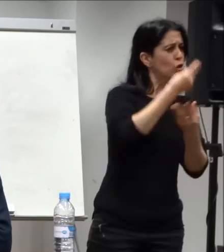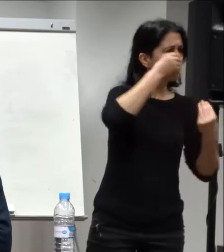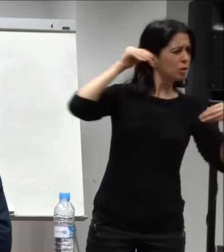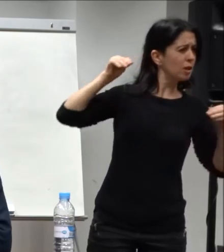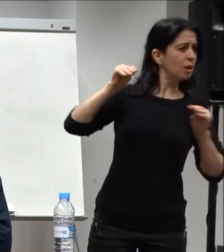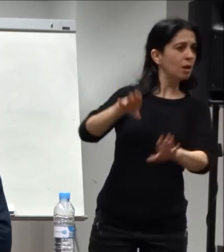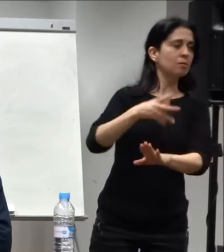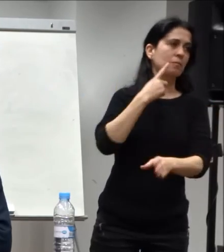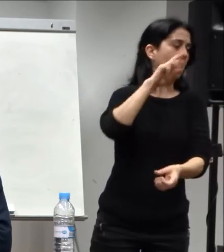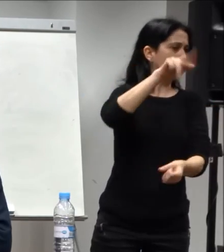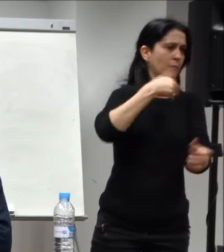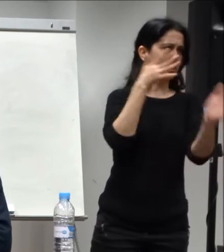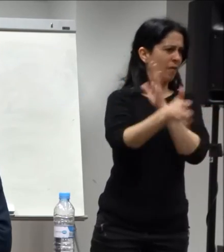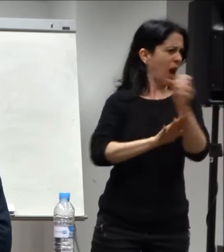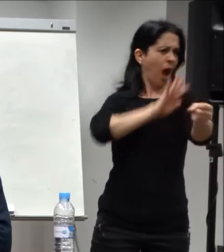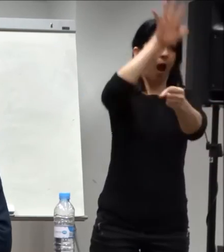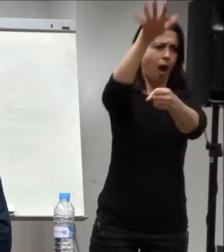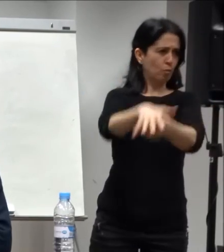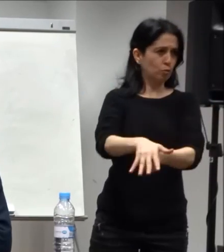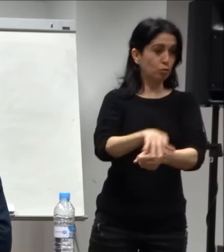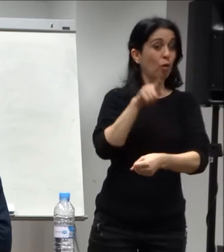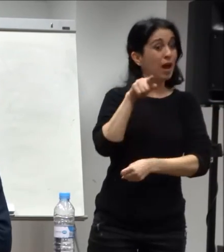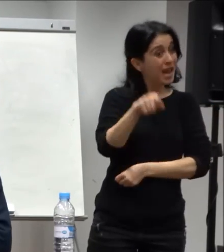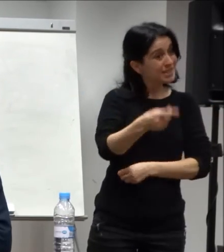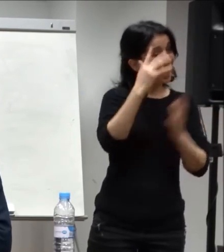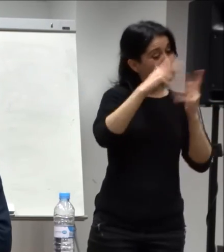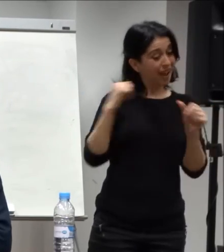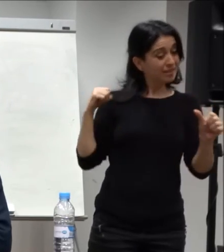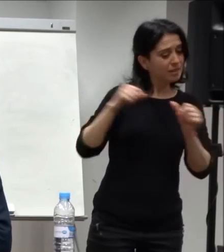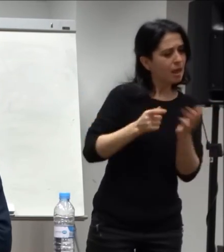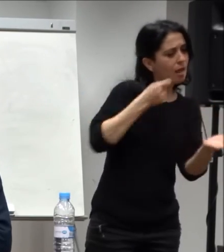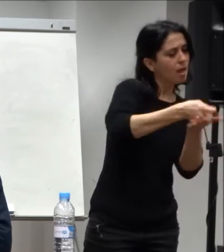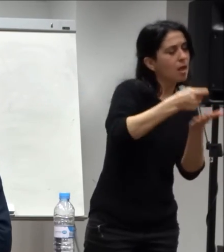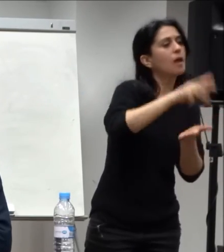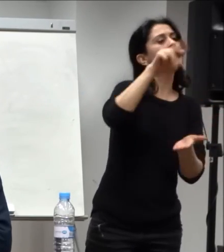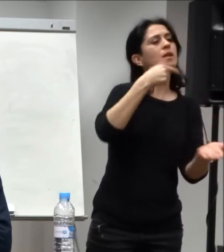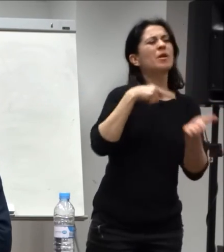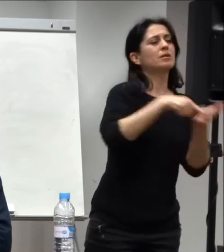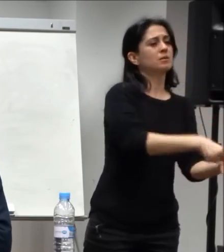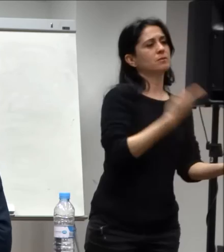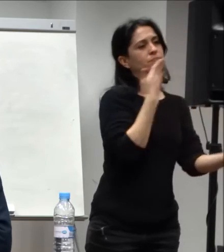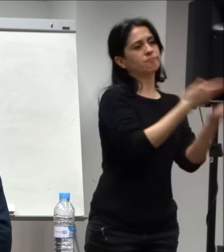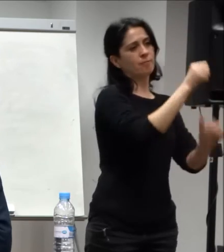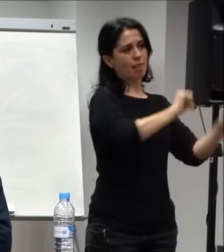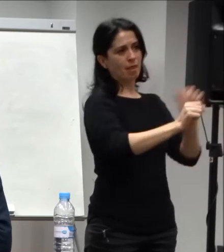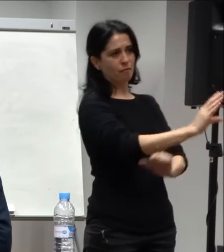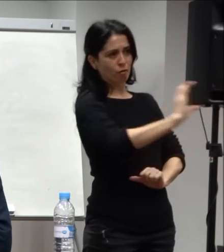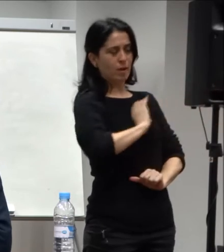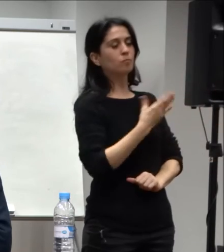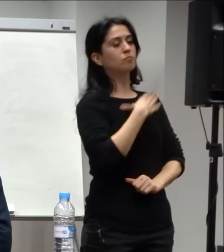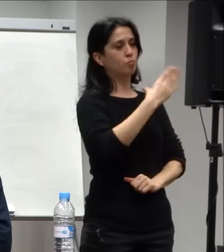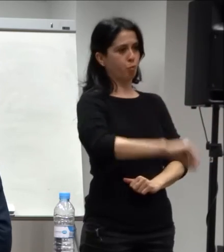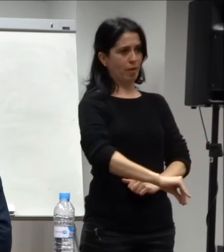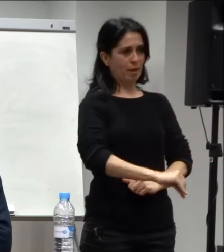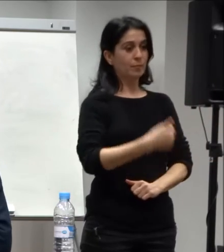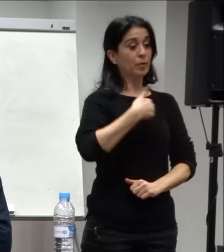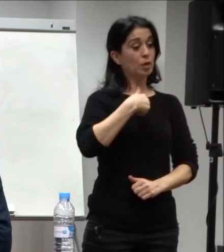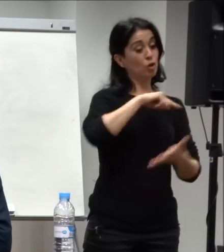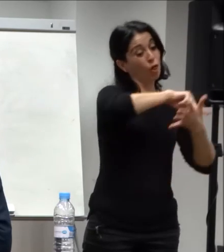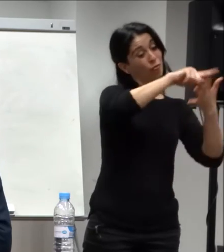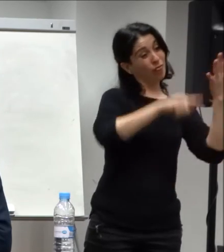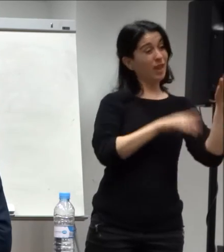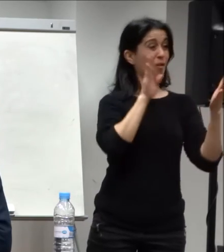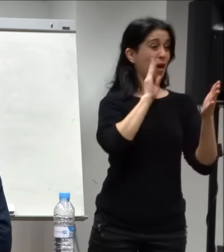tan... ¿De acuerdo? Entonces, estos son los 10 puntos a tratar. Vale, yo voy a hablar de los 5 primeros y luego cederé